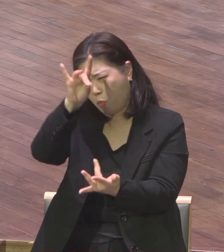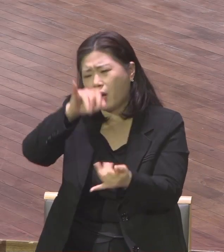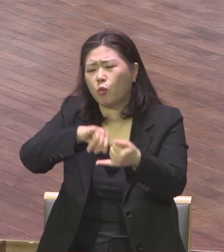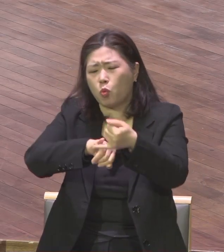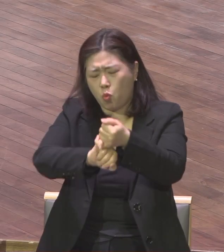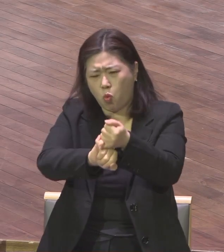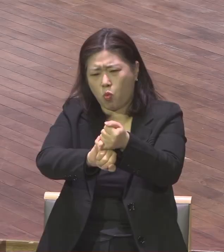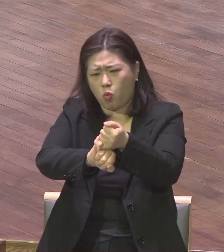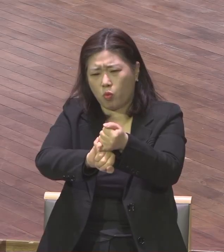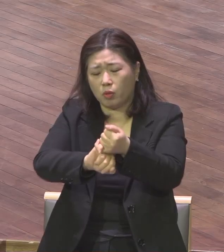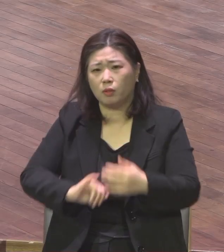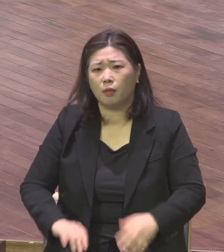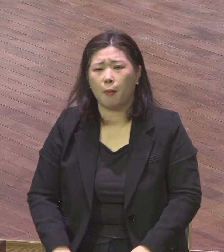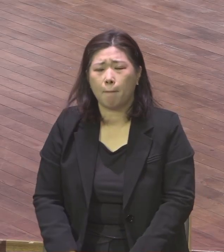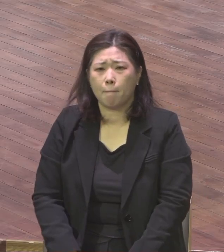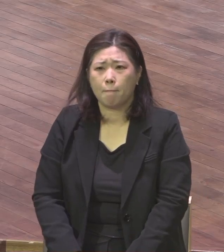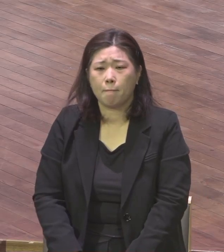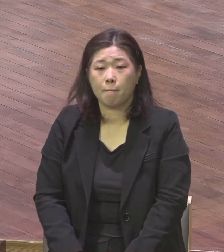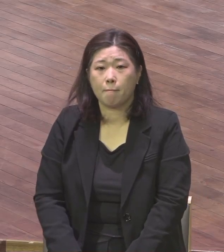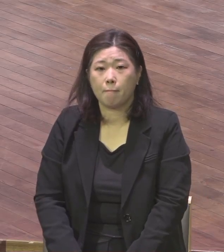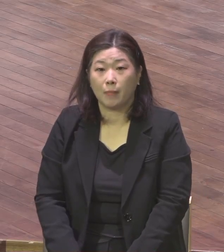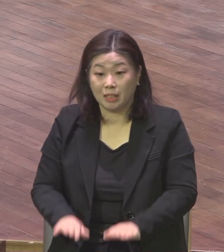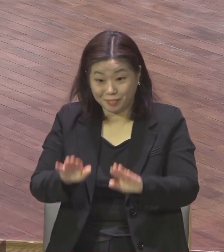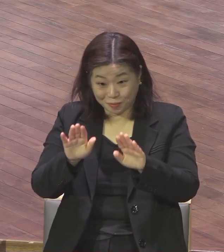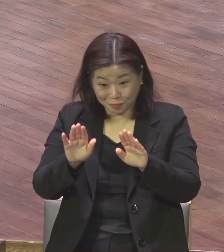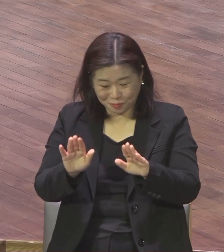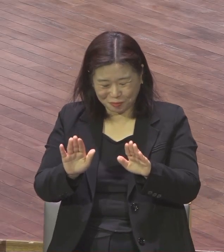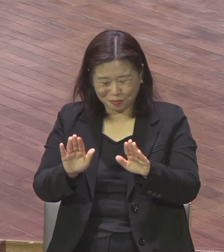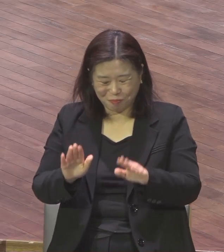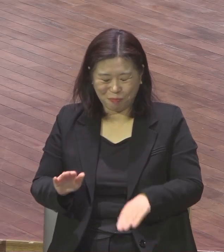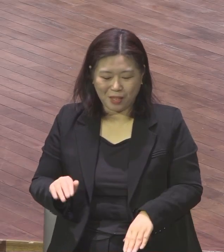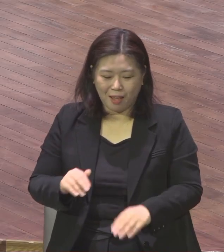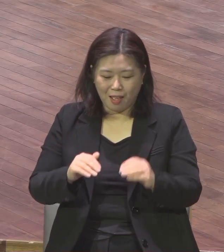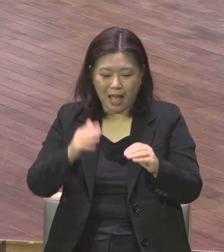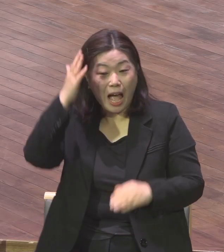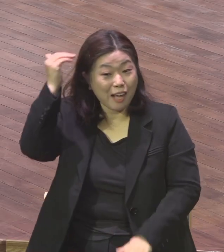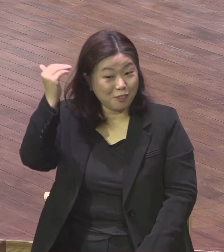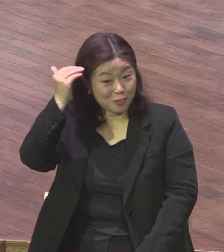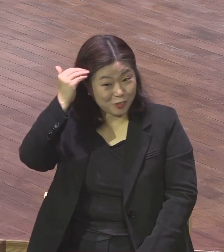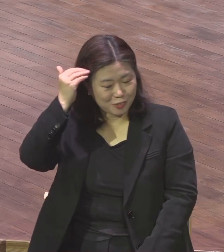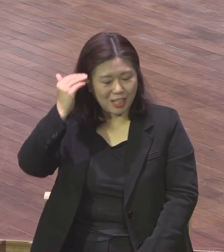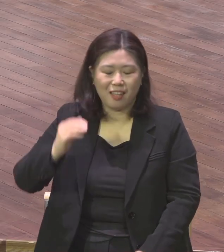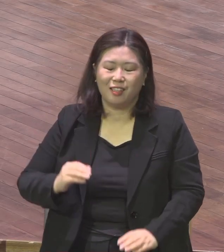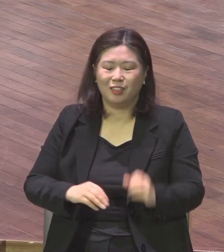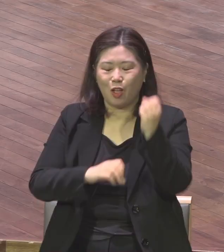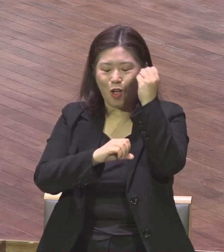우리나라가 전 국회가 시작될 때 여러분 기도로 시작한 거 아시잖아요.